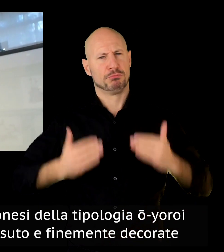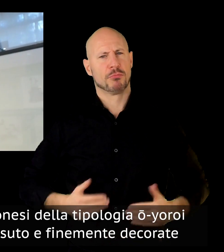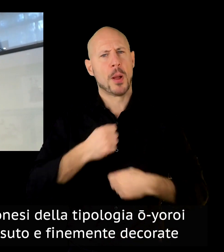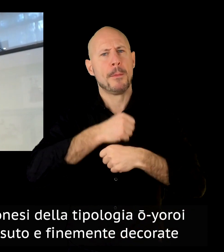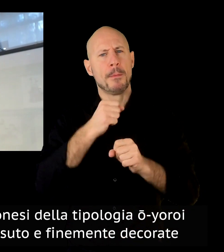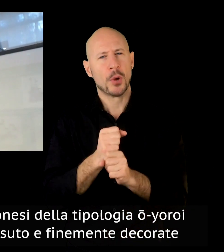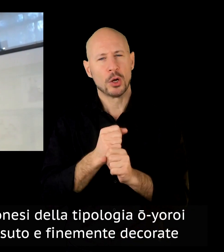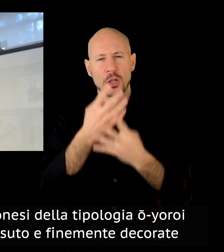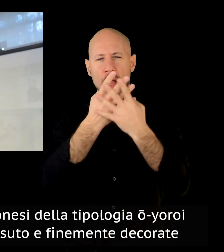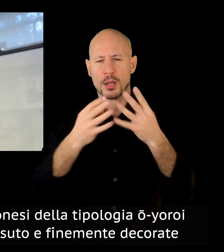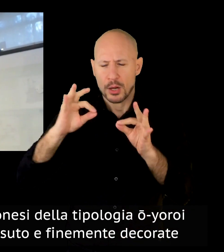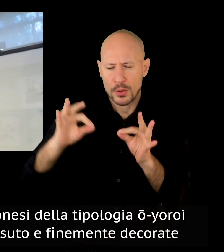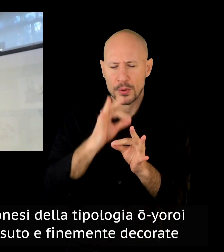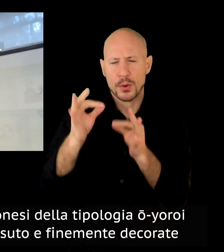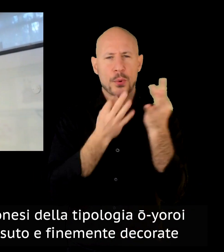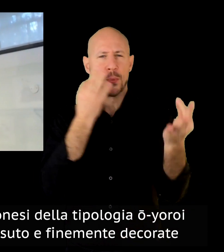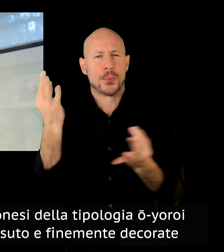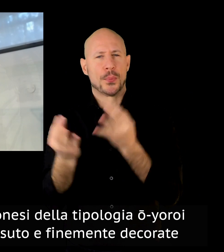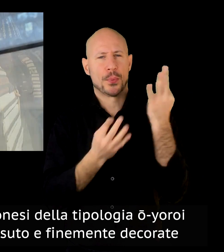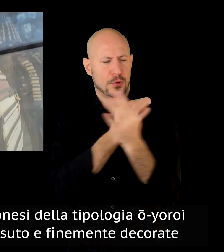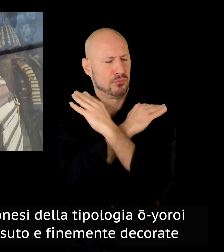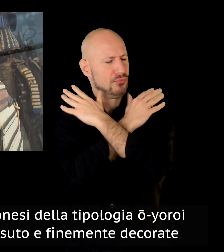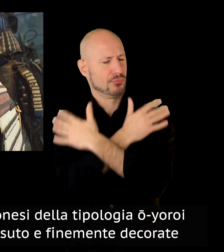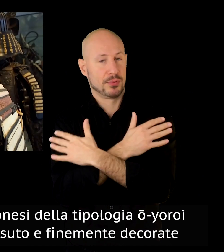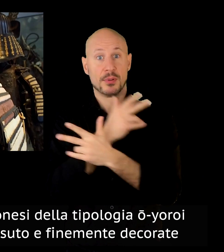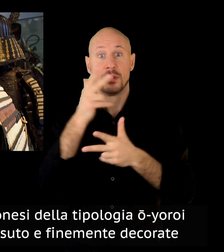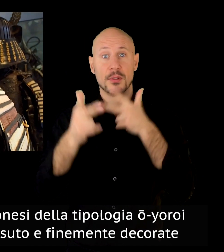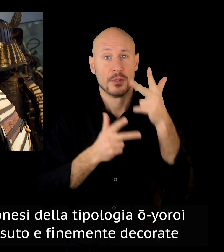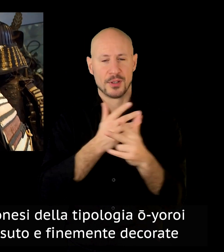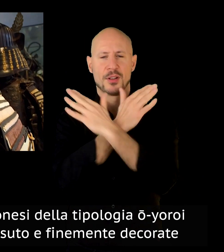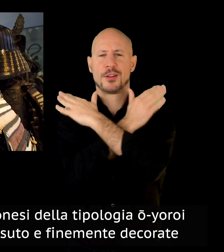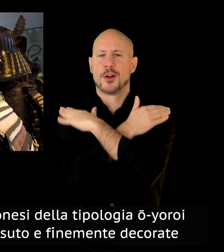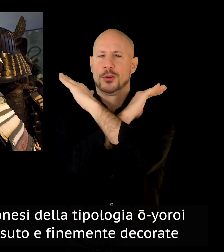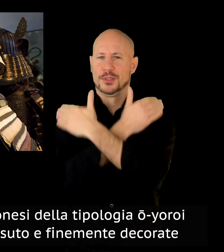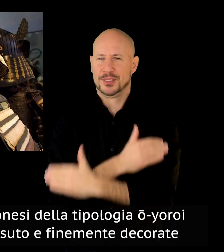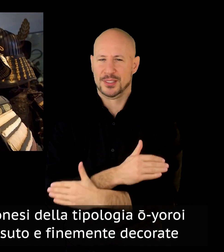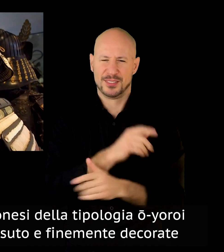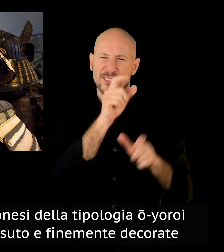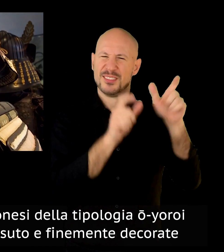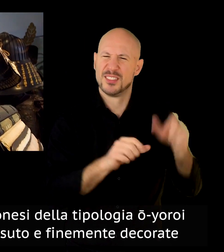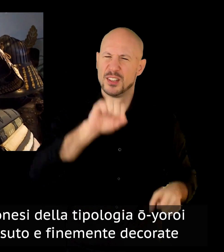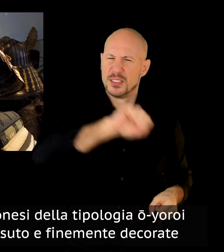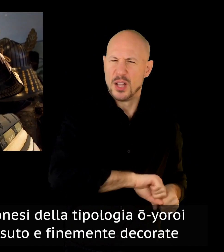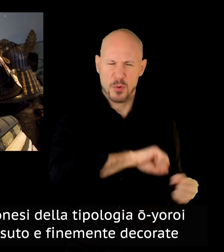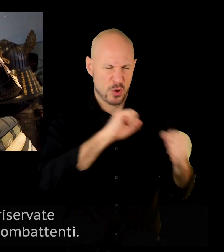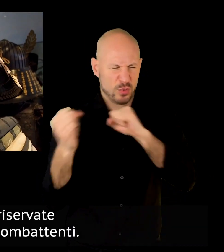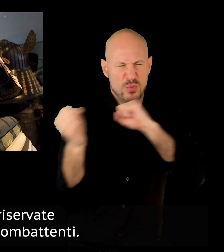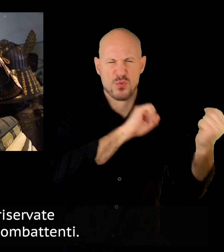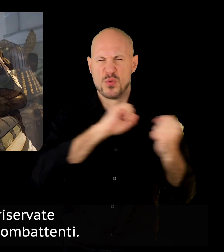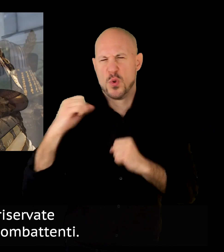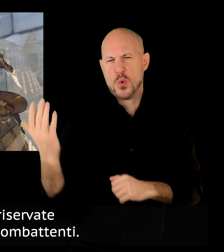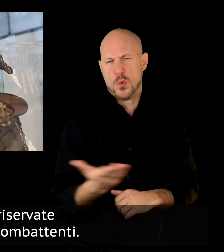le grandi armature giapponesi della tipologia olio roi realizzate in bronzo e tessuto e finemente decorate